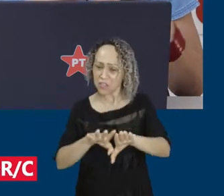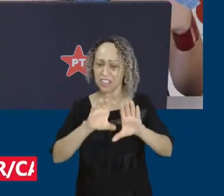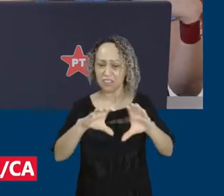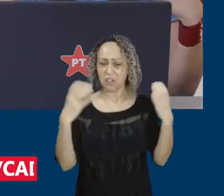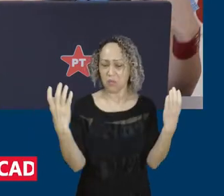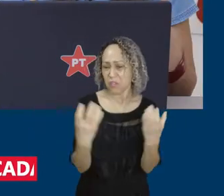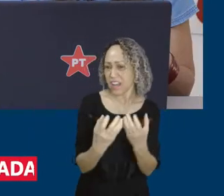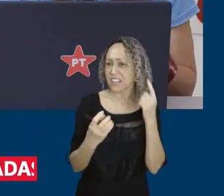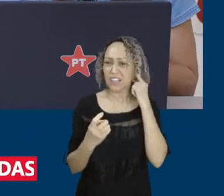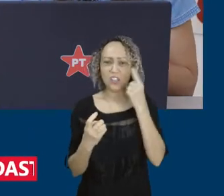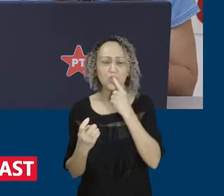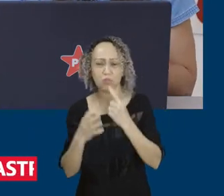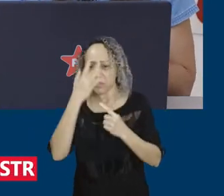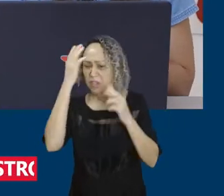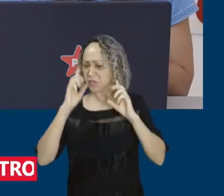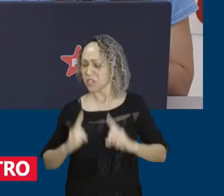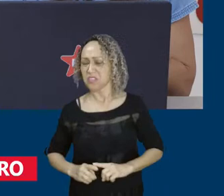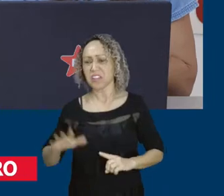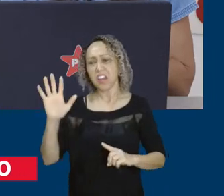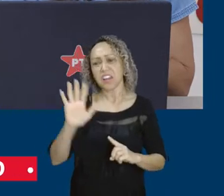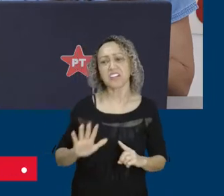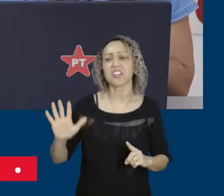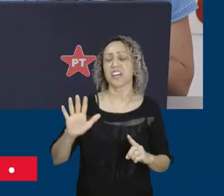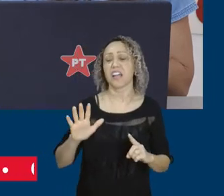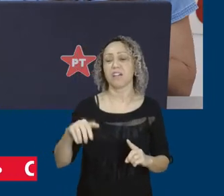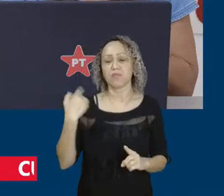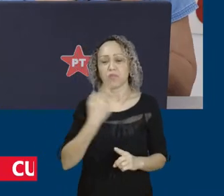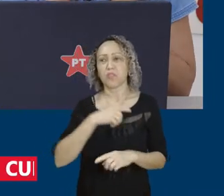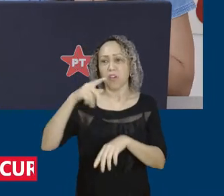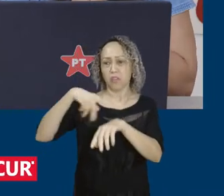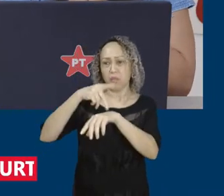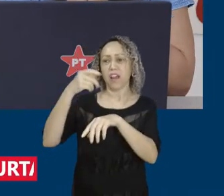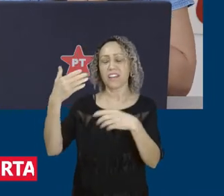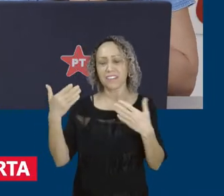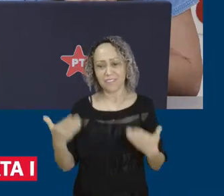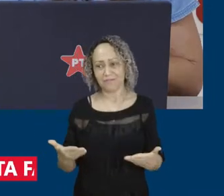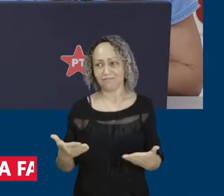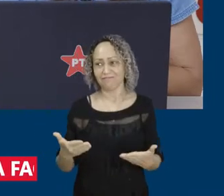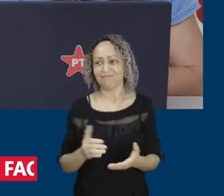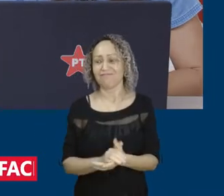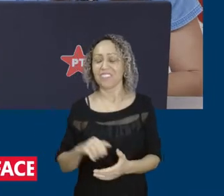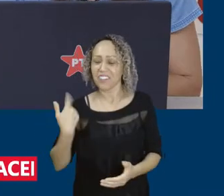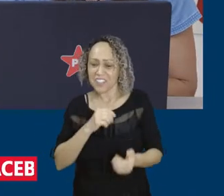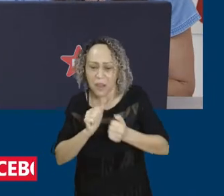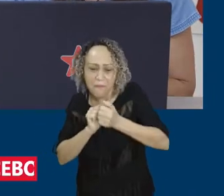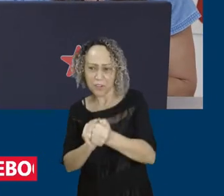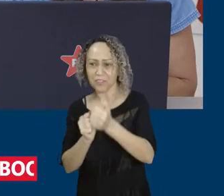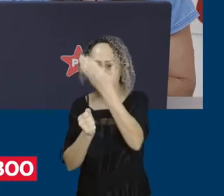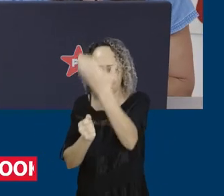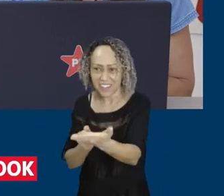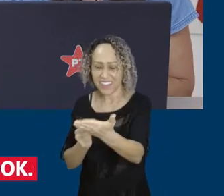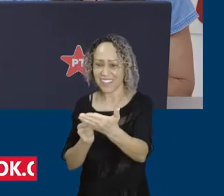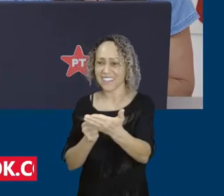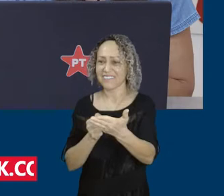surda, de pessoas com deficiência em geral aqui do nosso país. A gente está junto com você.